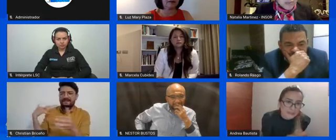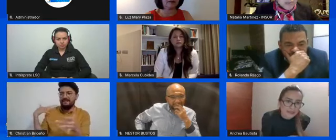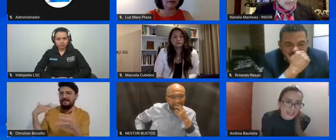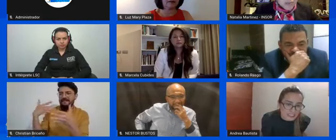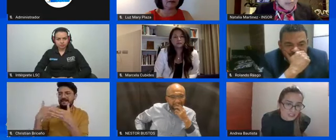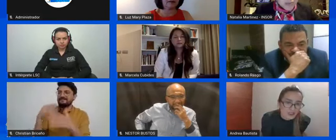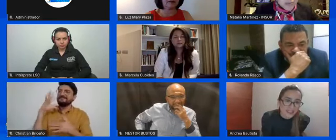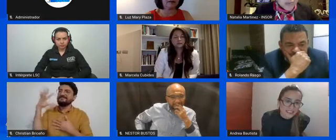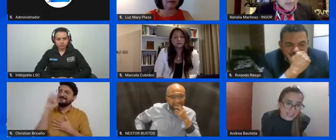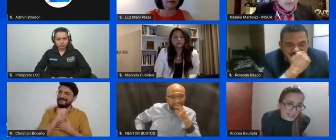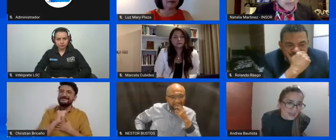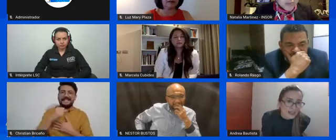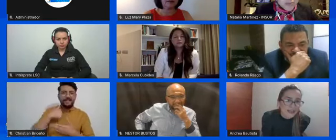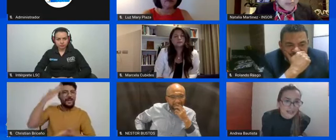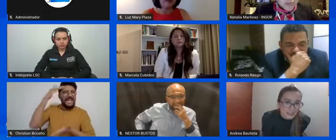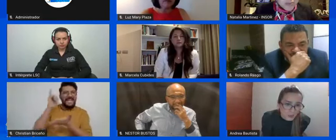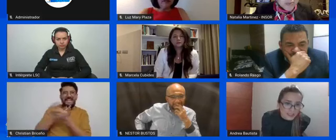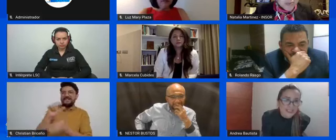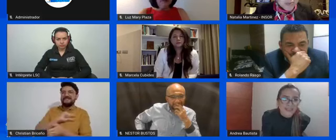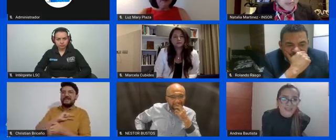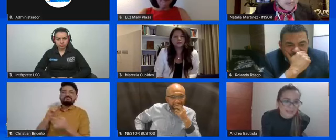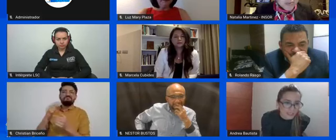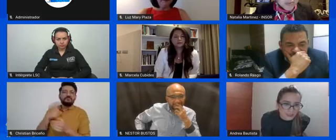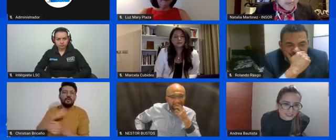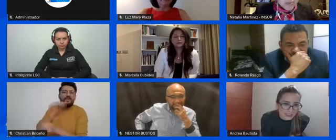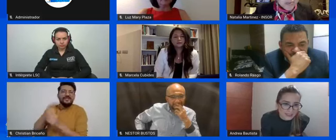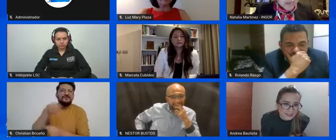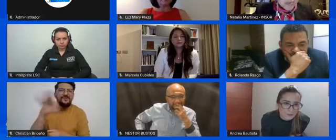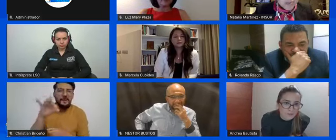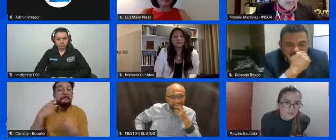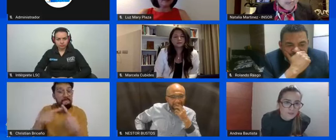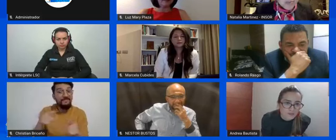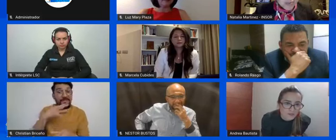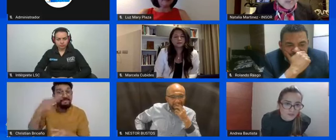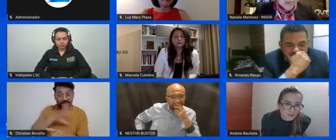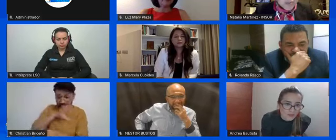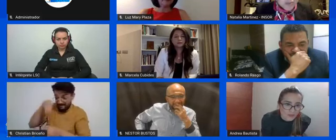Pude participar en el INSOR en esa área de lingüística y también en otras áreas.